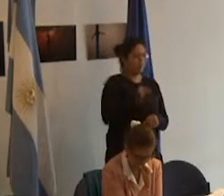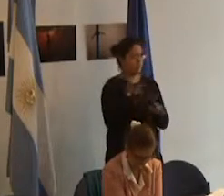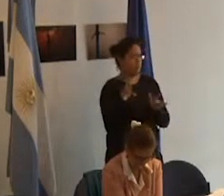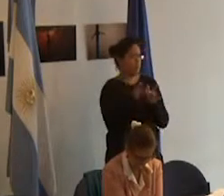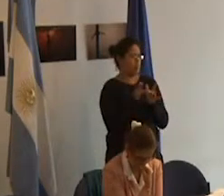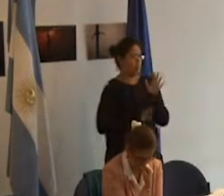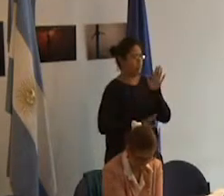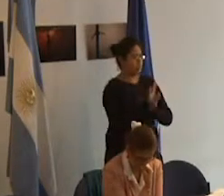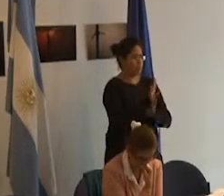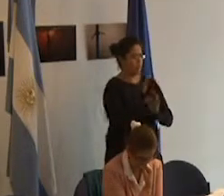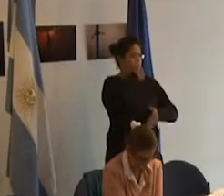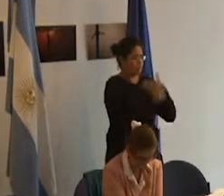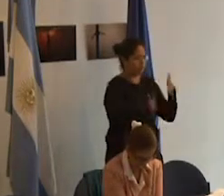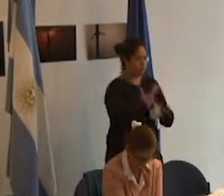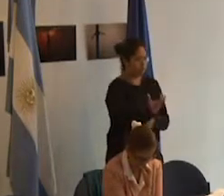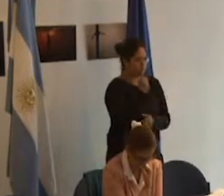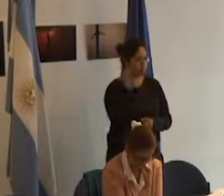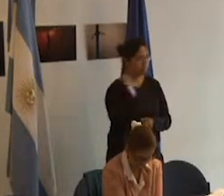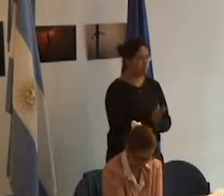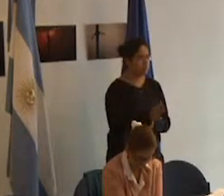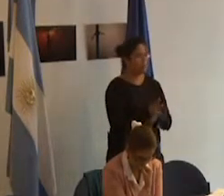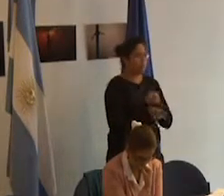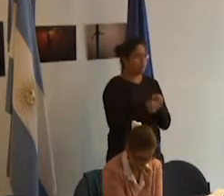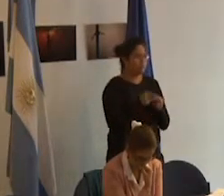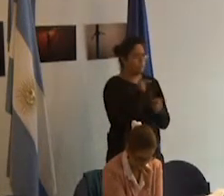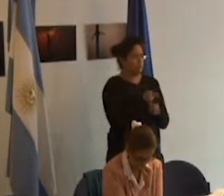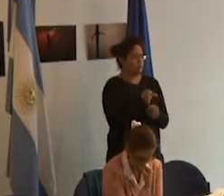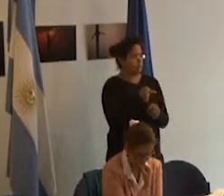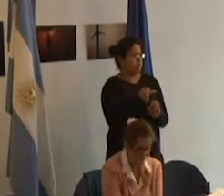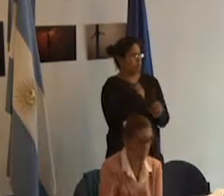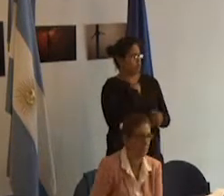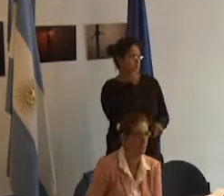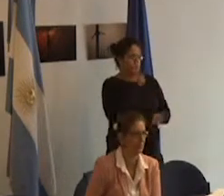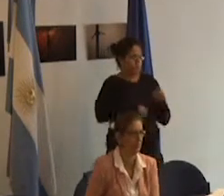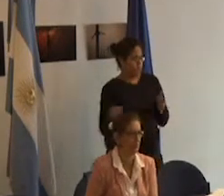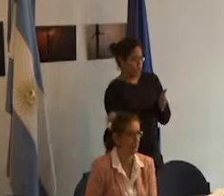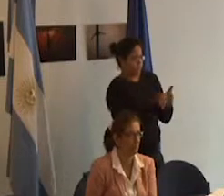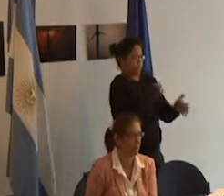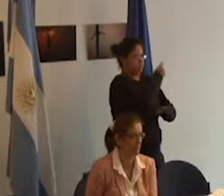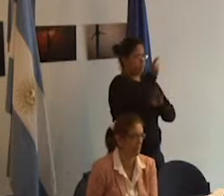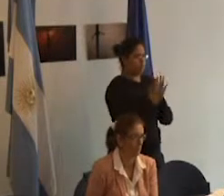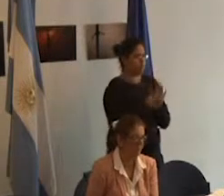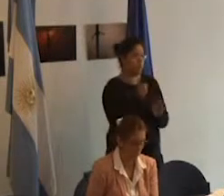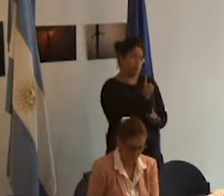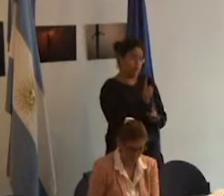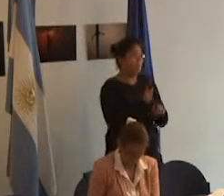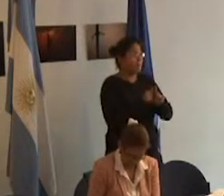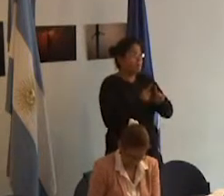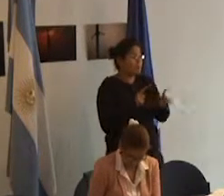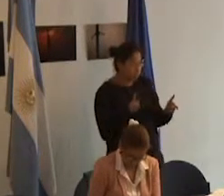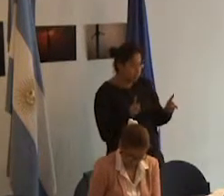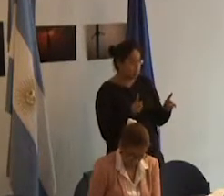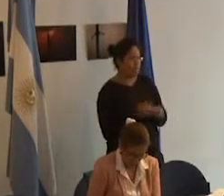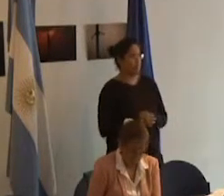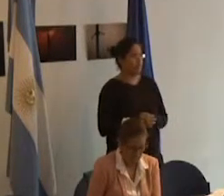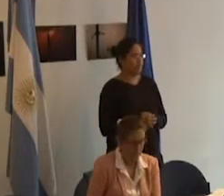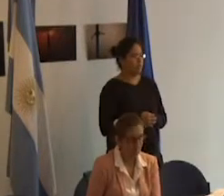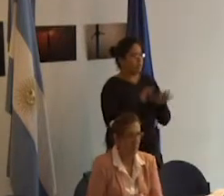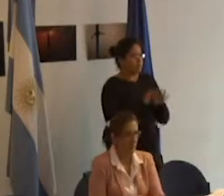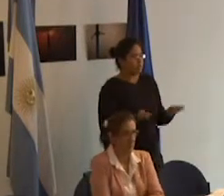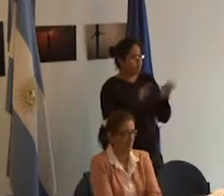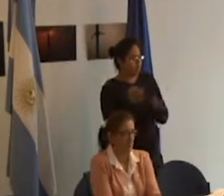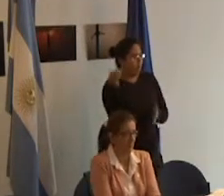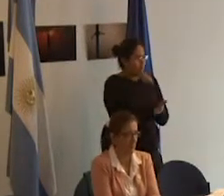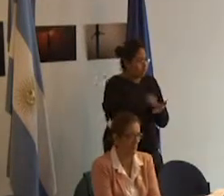un desarrollo de unos procesos históricos y en esa medida yo no los puedo borrar. Pero de lo que sí se trata es de